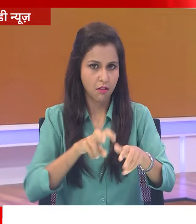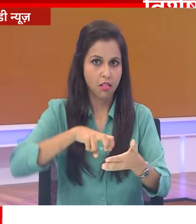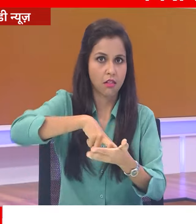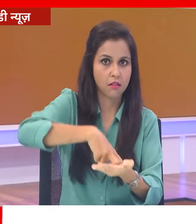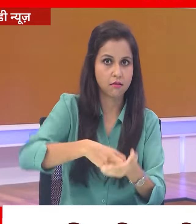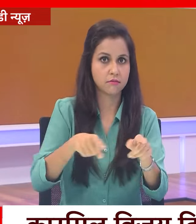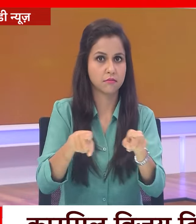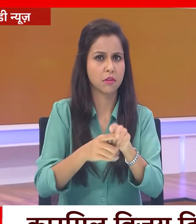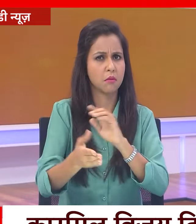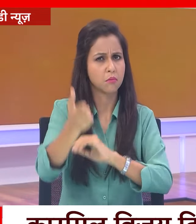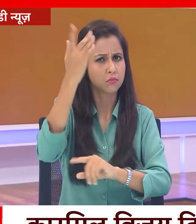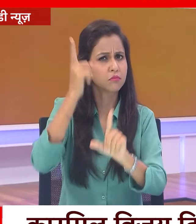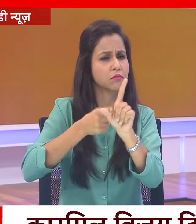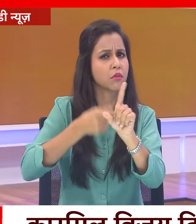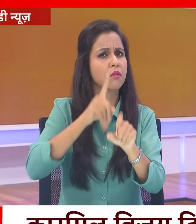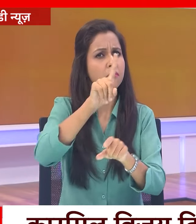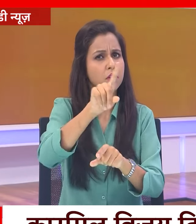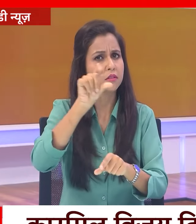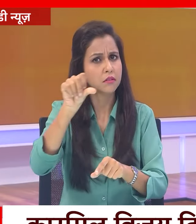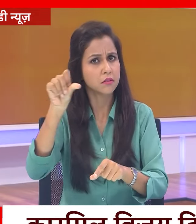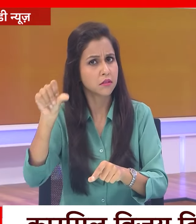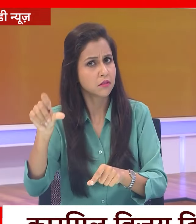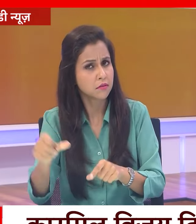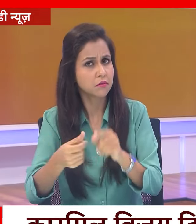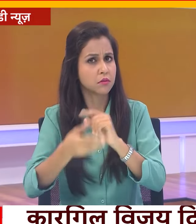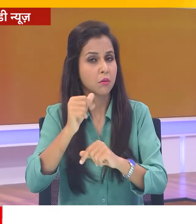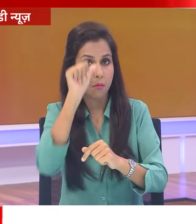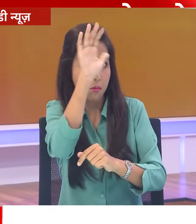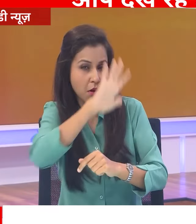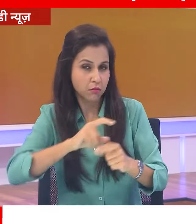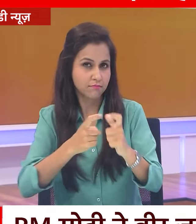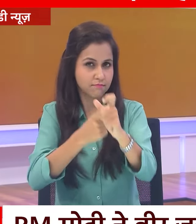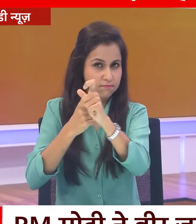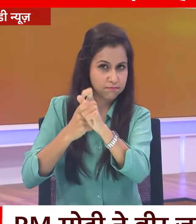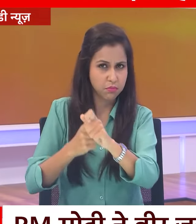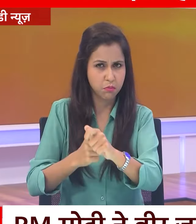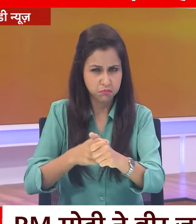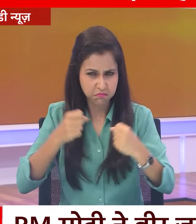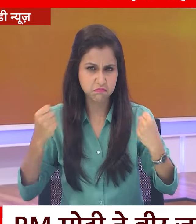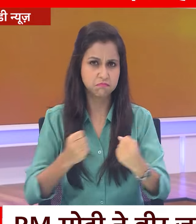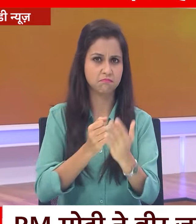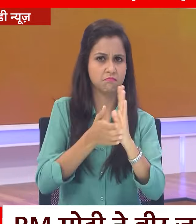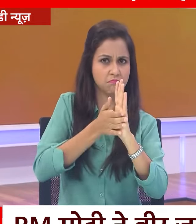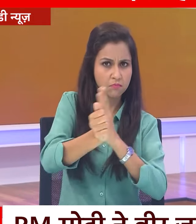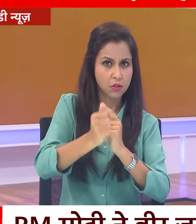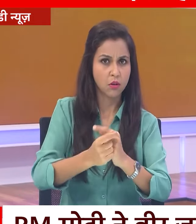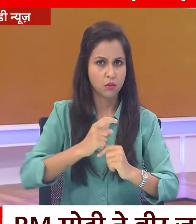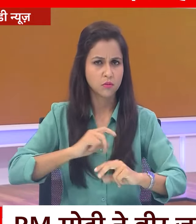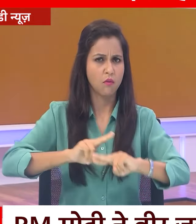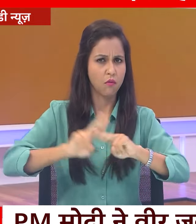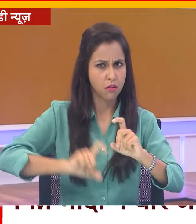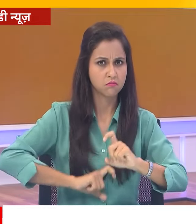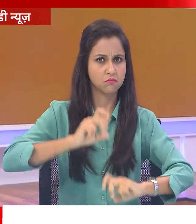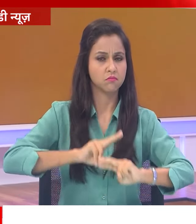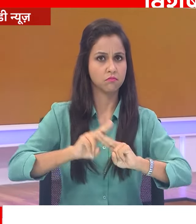पड़े थे। साल 1999 में भारत के वीर जवानों ने अपने रणकौशल, अदम्य साहस और